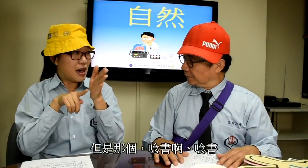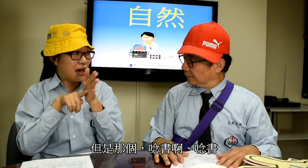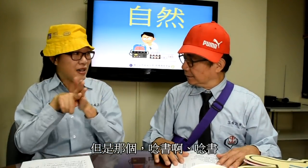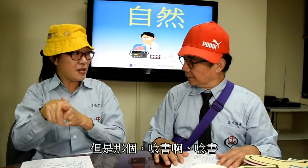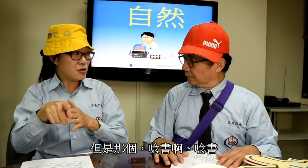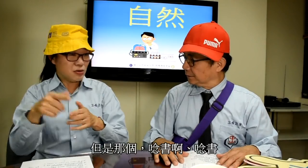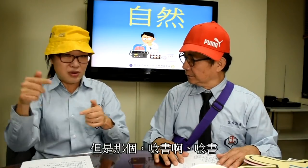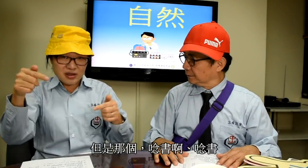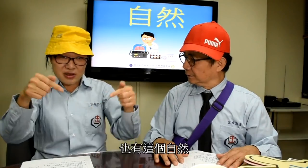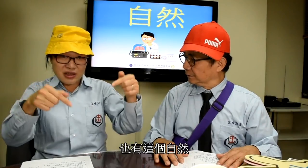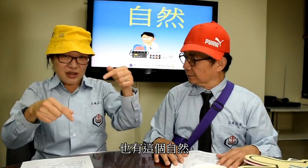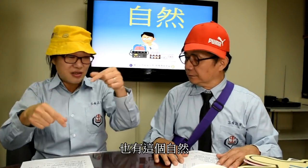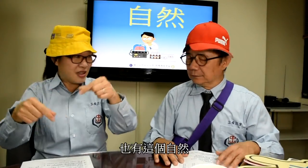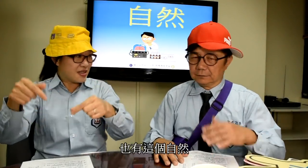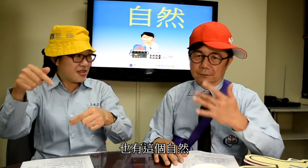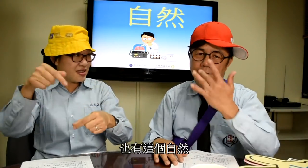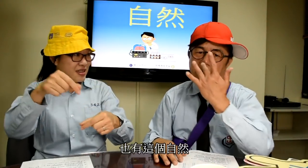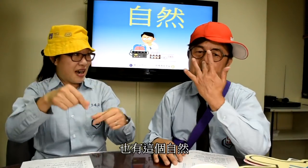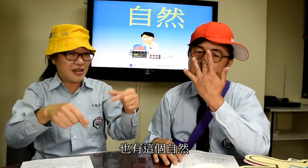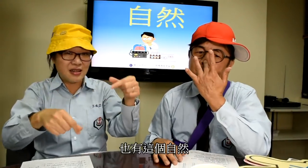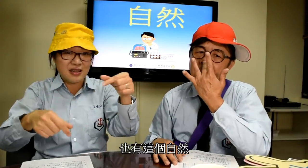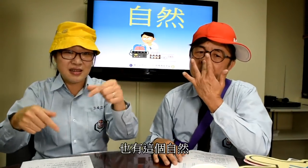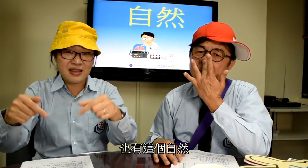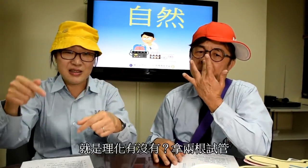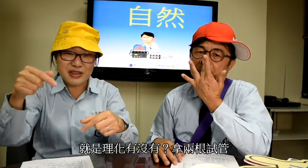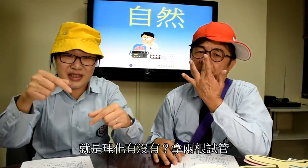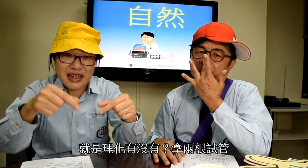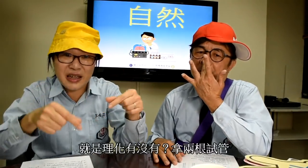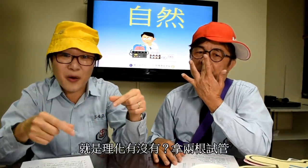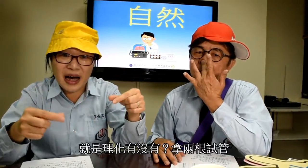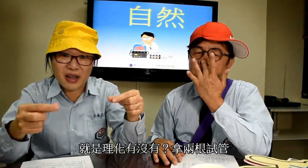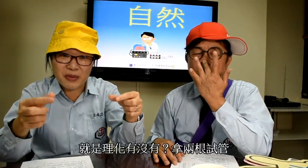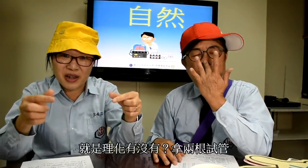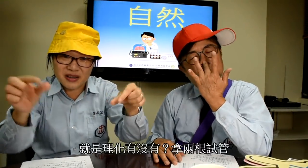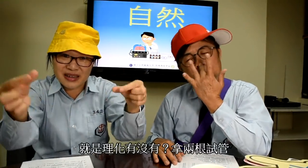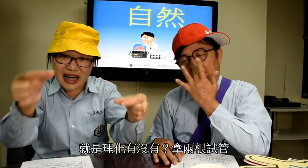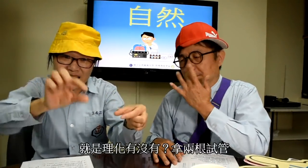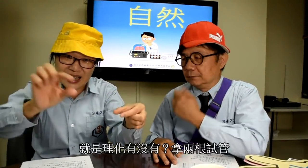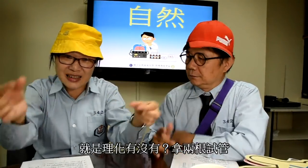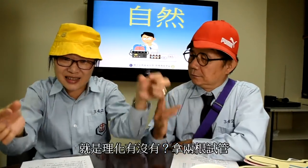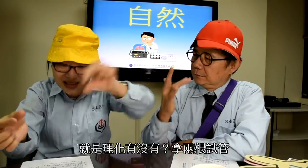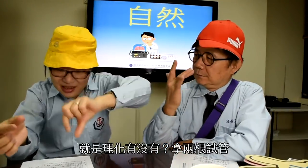念书也有这个自然，就是理化有没有拿两根试管，